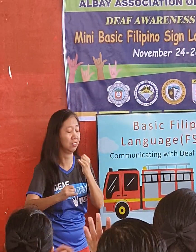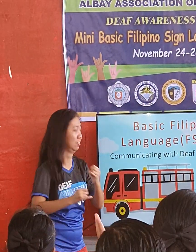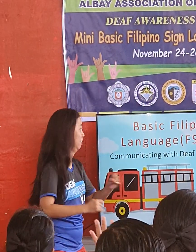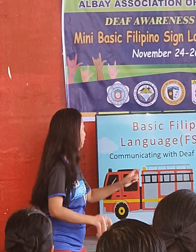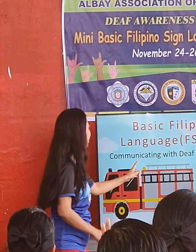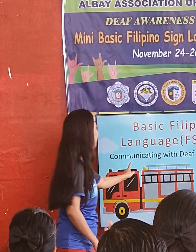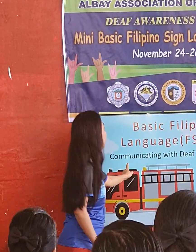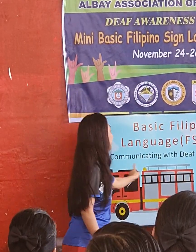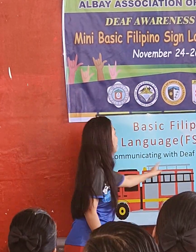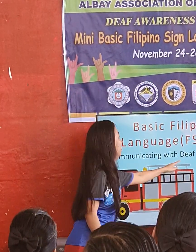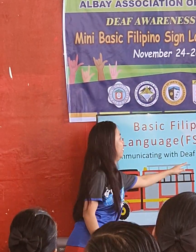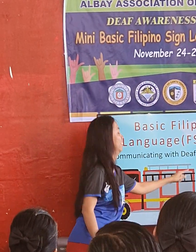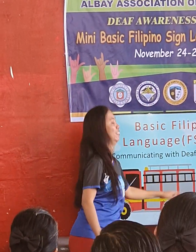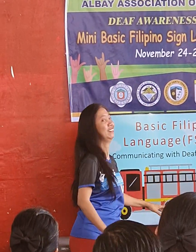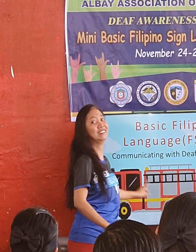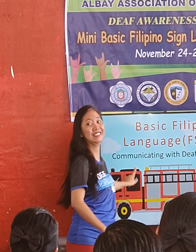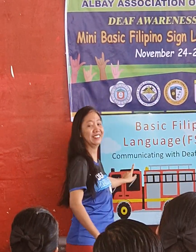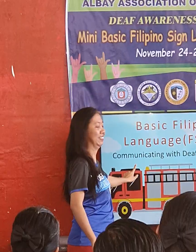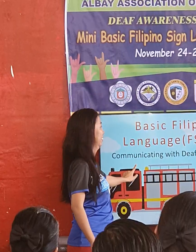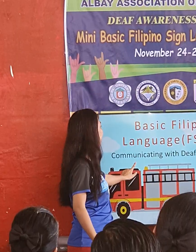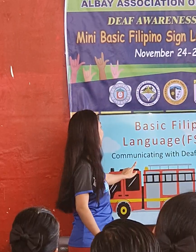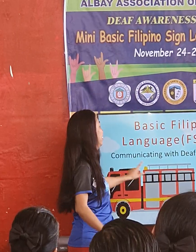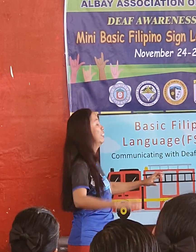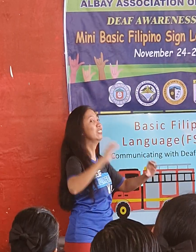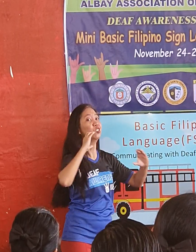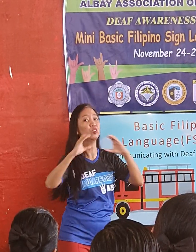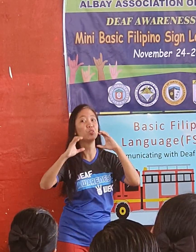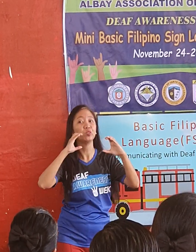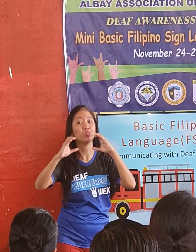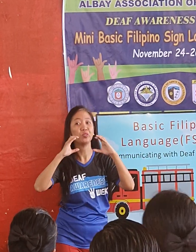Isa pa. Ito naman. Communicating.